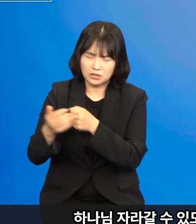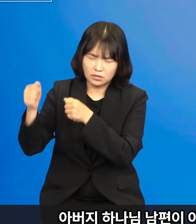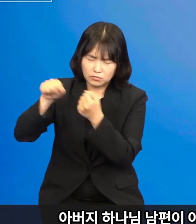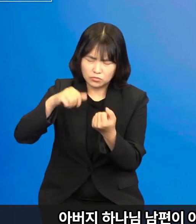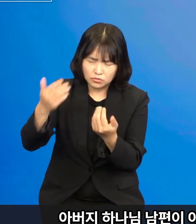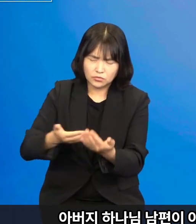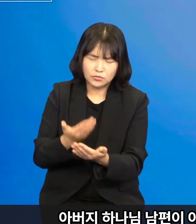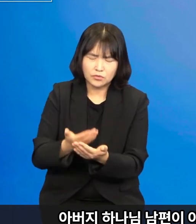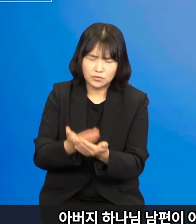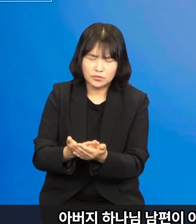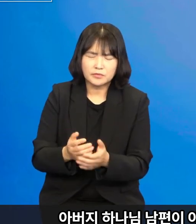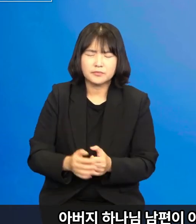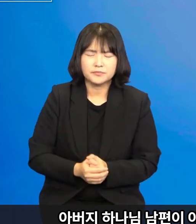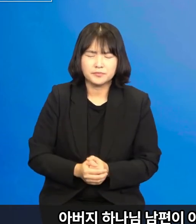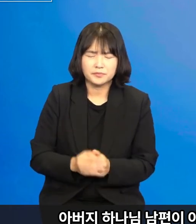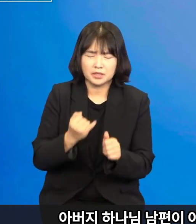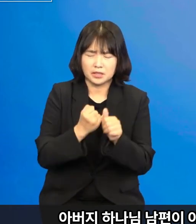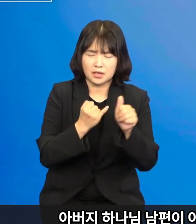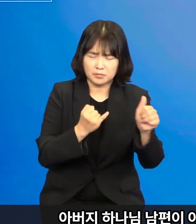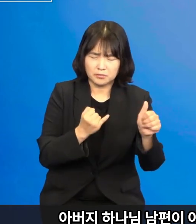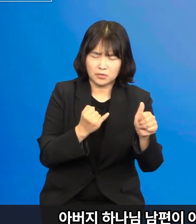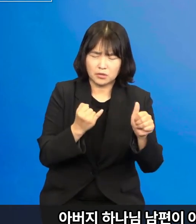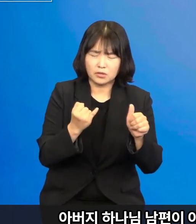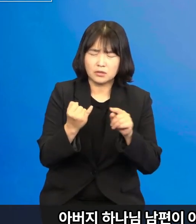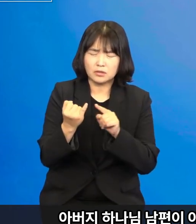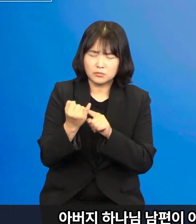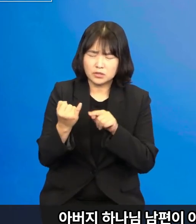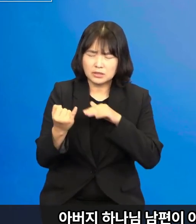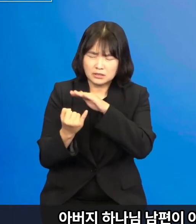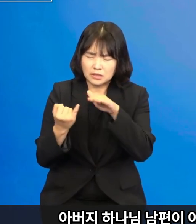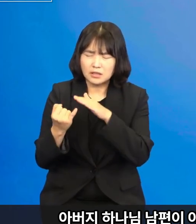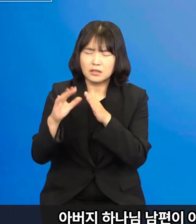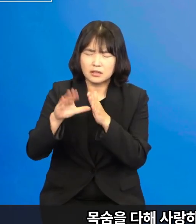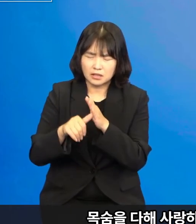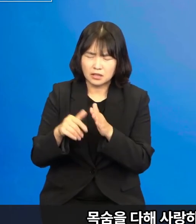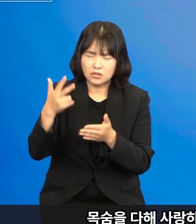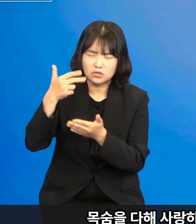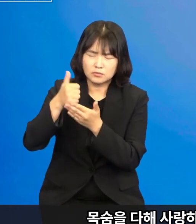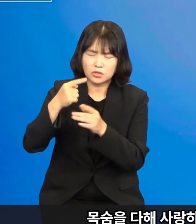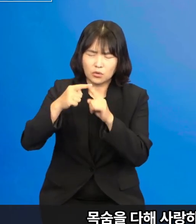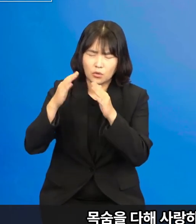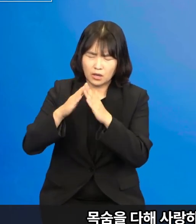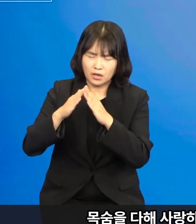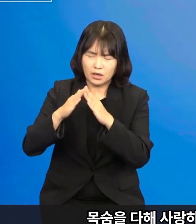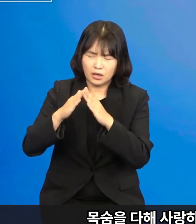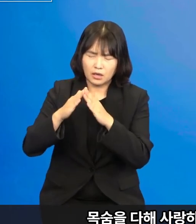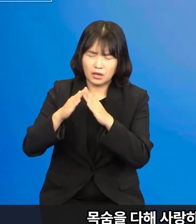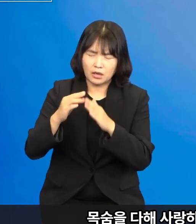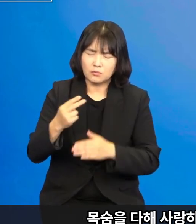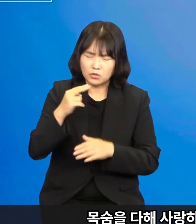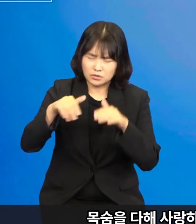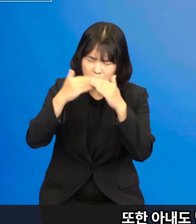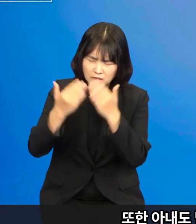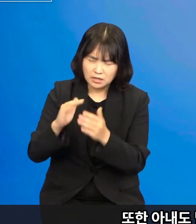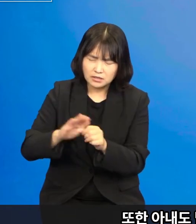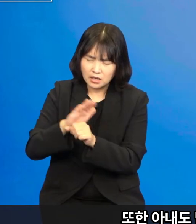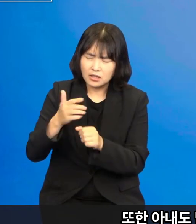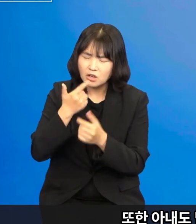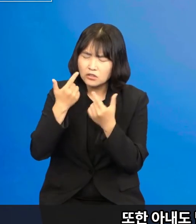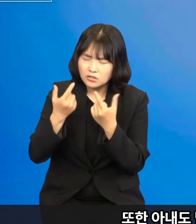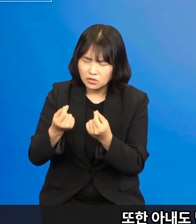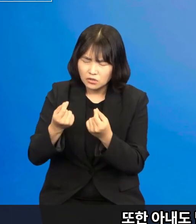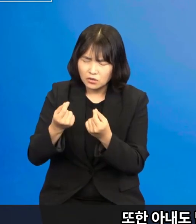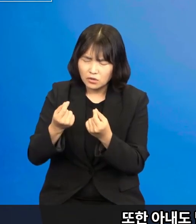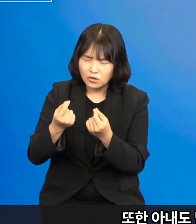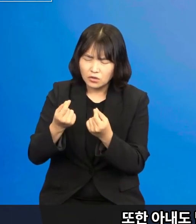주시옵소서. 아버지 하나님, 남편이 아내를 사랑할 때에 주께서 교회를 목숨을 다해 사랑하는 것 같이 사랑하게 하시고, 또한